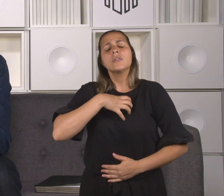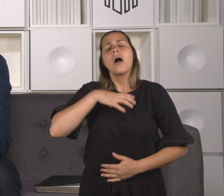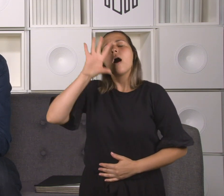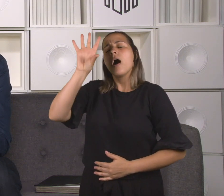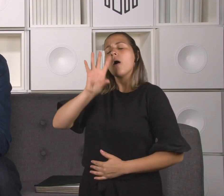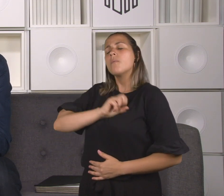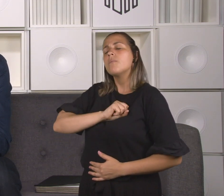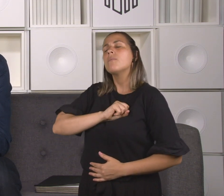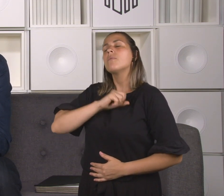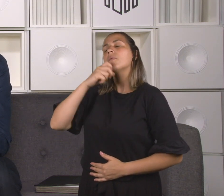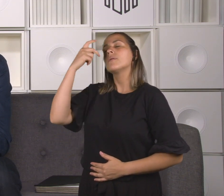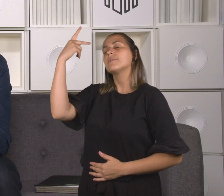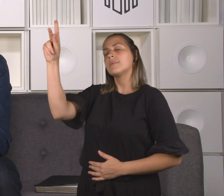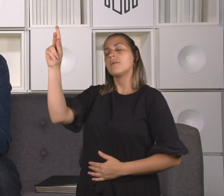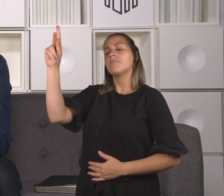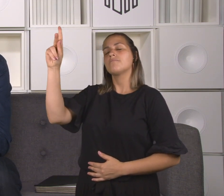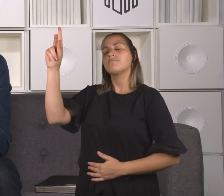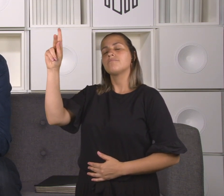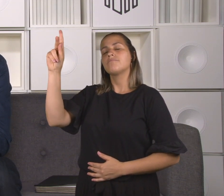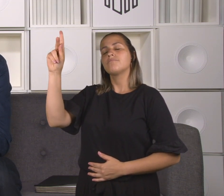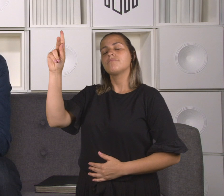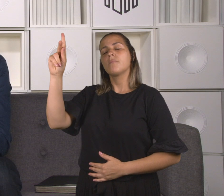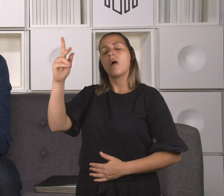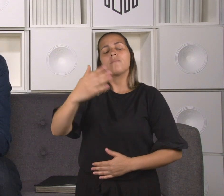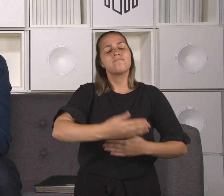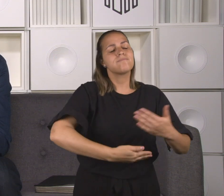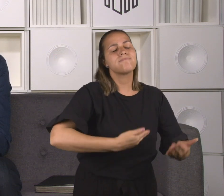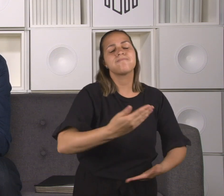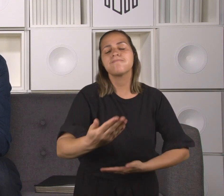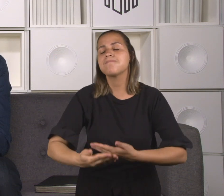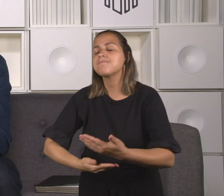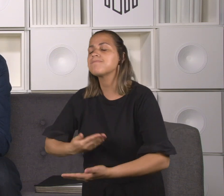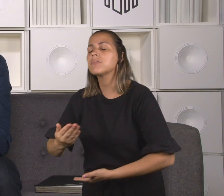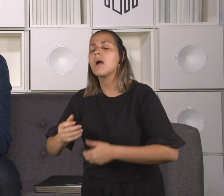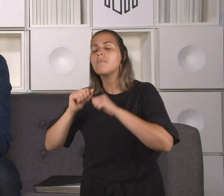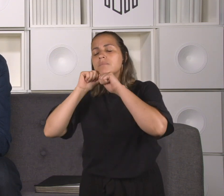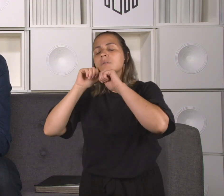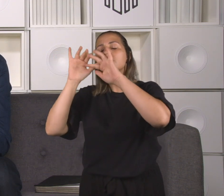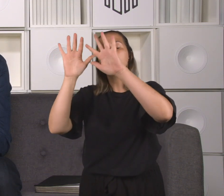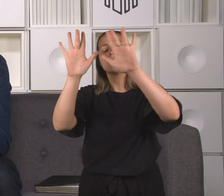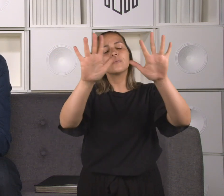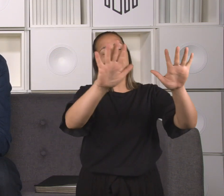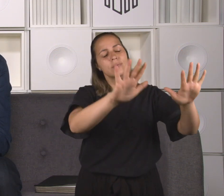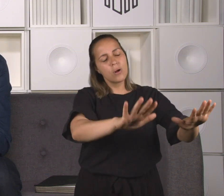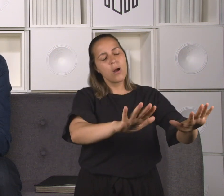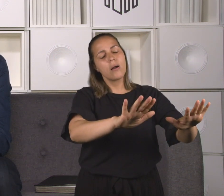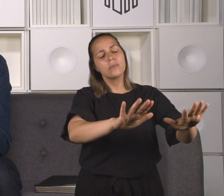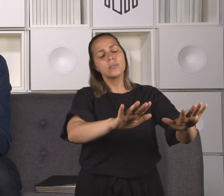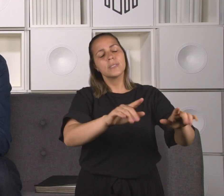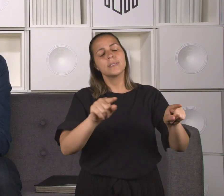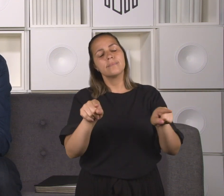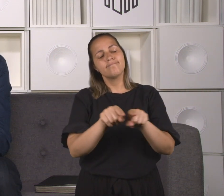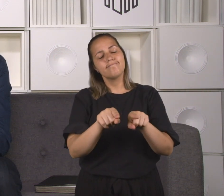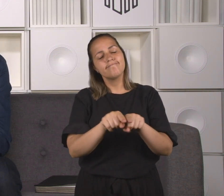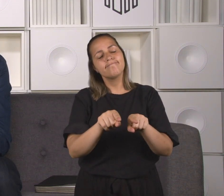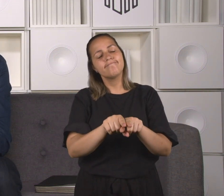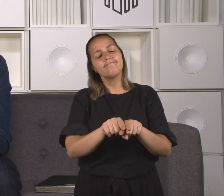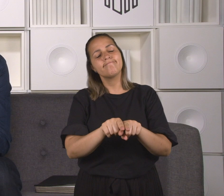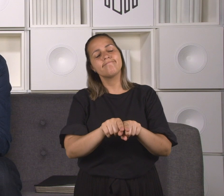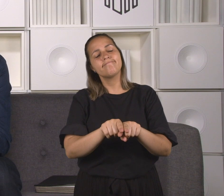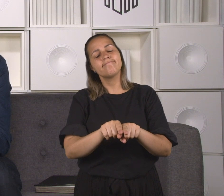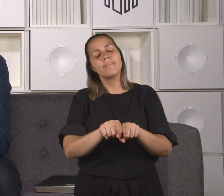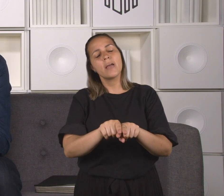nos abençoe nessa noite e abençoe a todos e todas